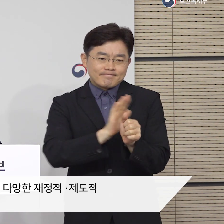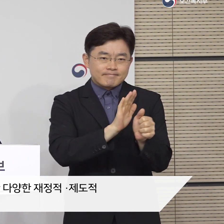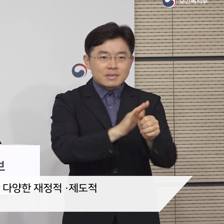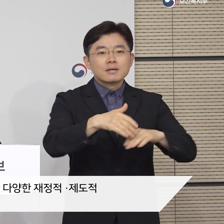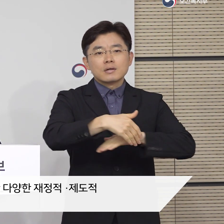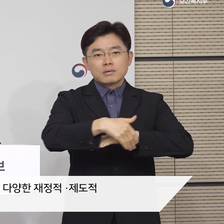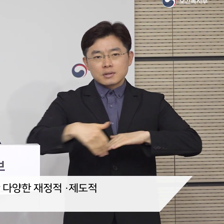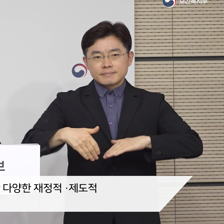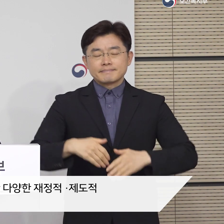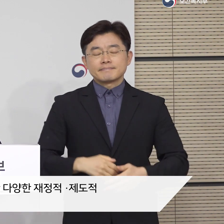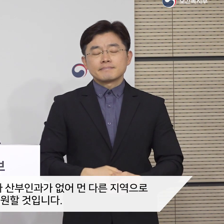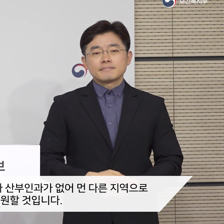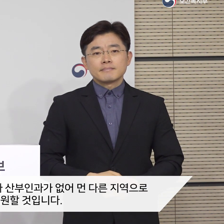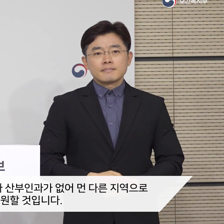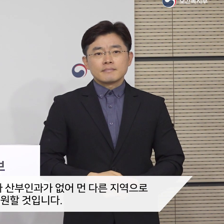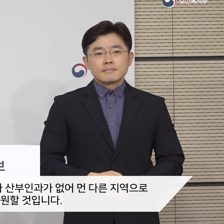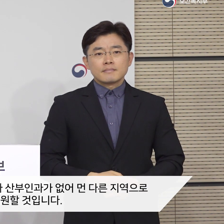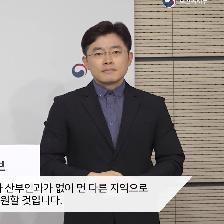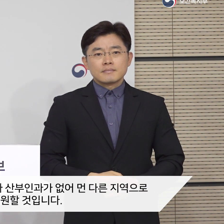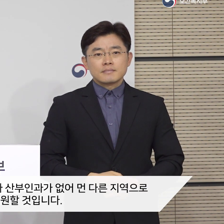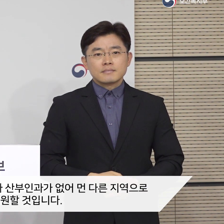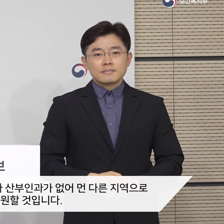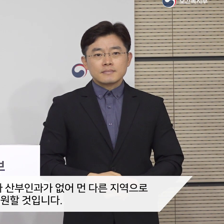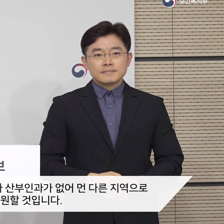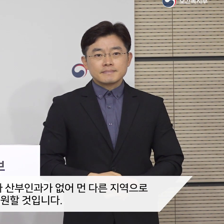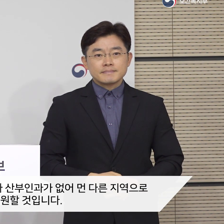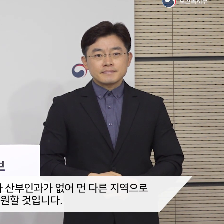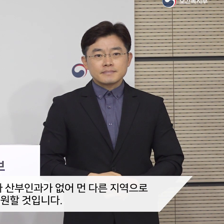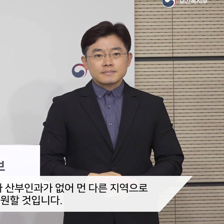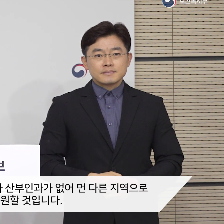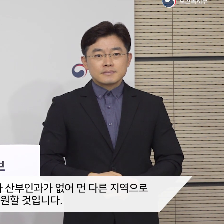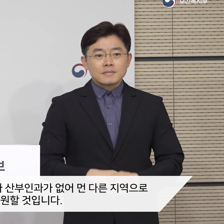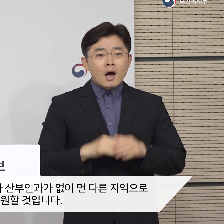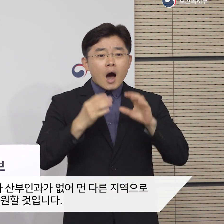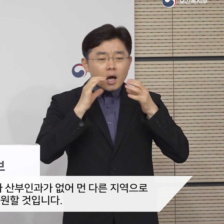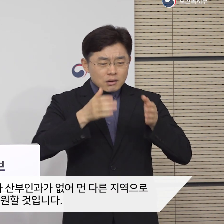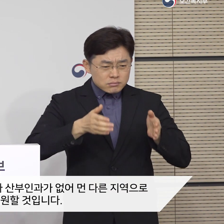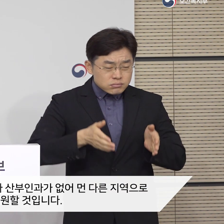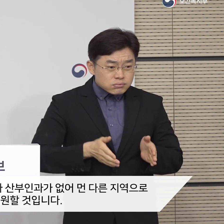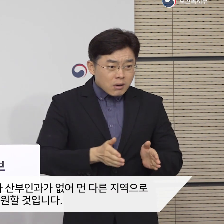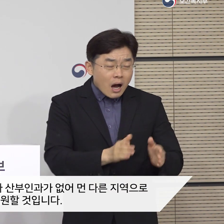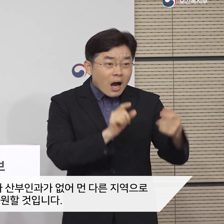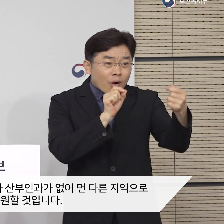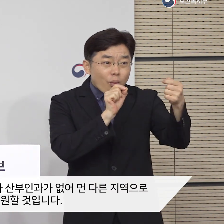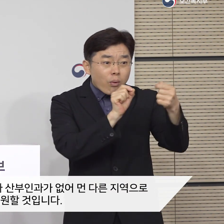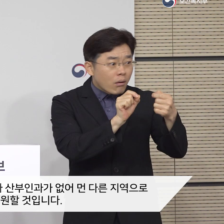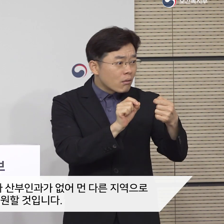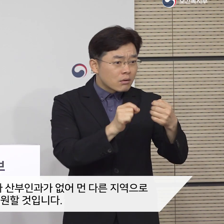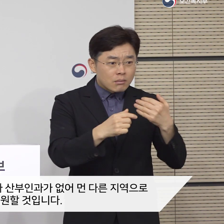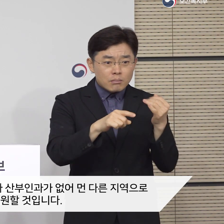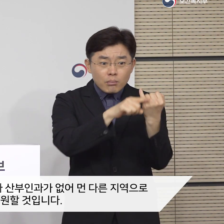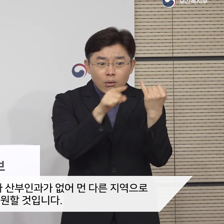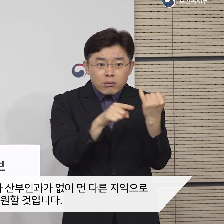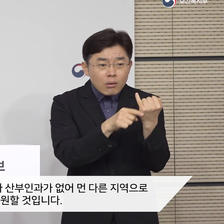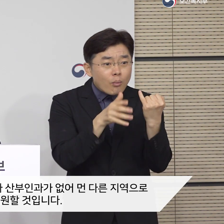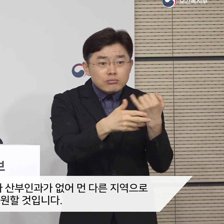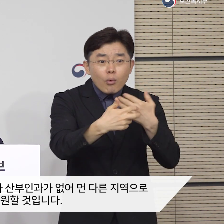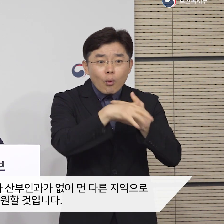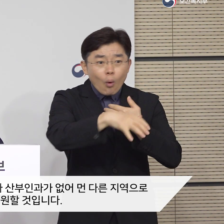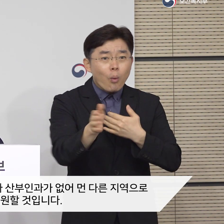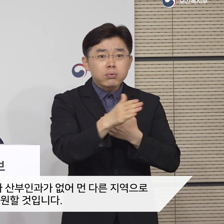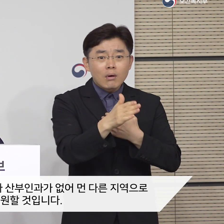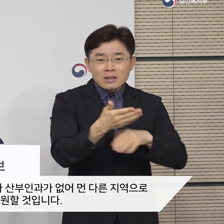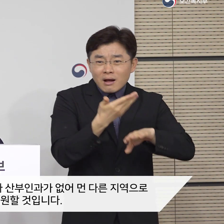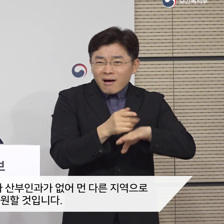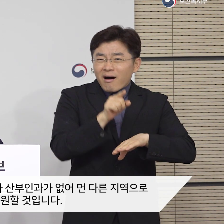것입니다. 이러한 정책을 통해 출산이 임박한 산모가 산부인과가 없어 먼 다른